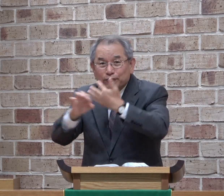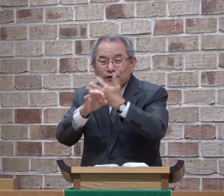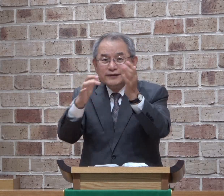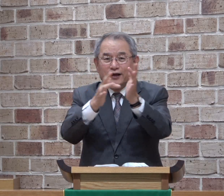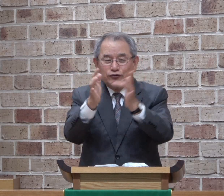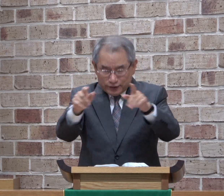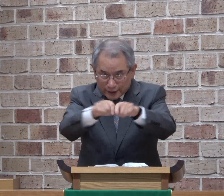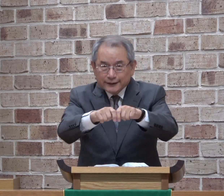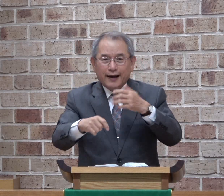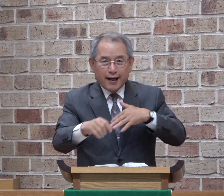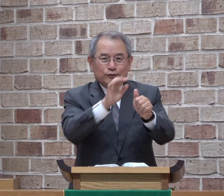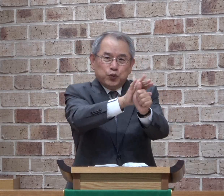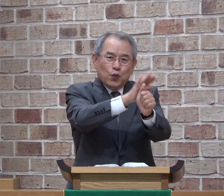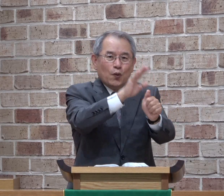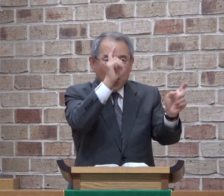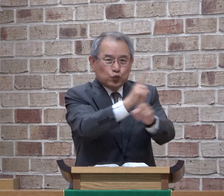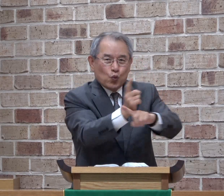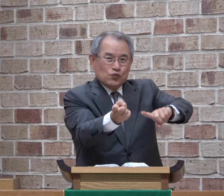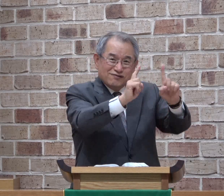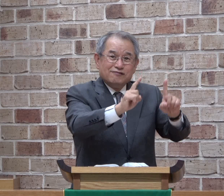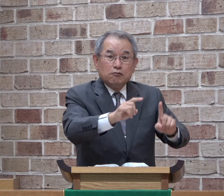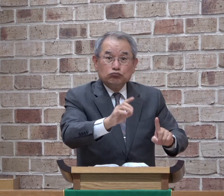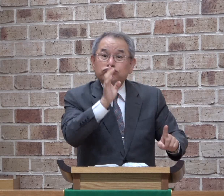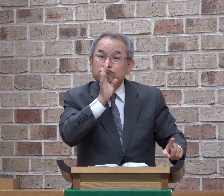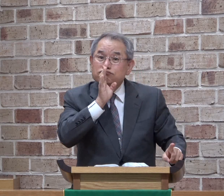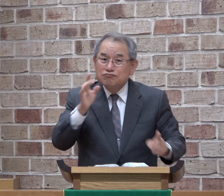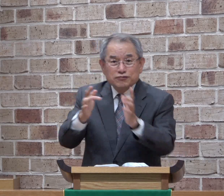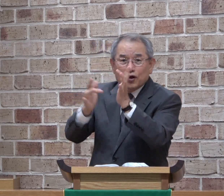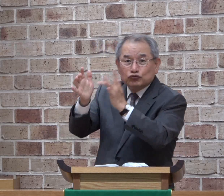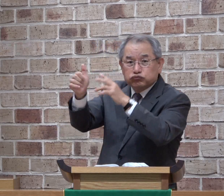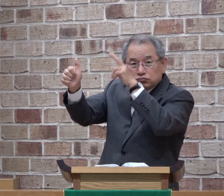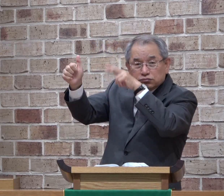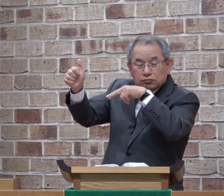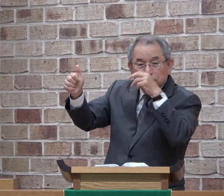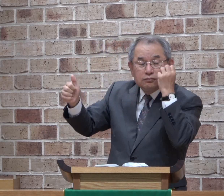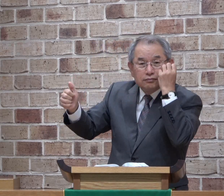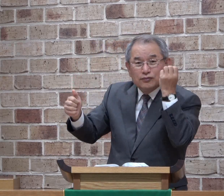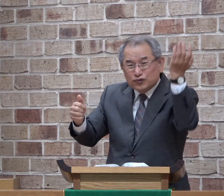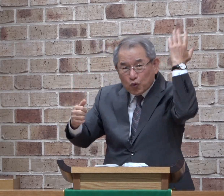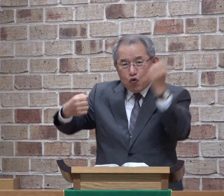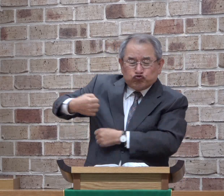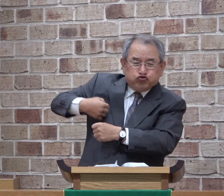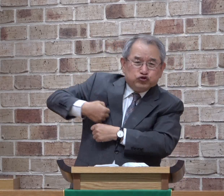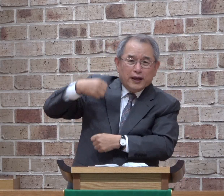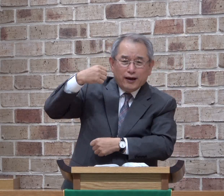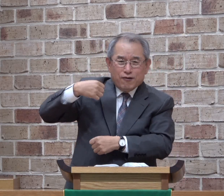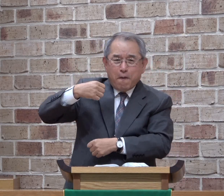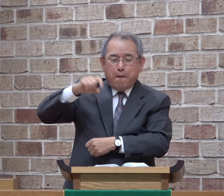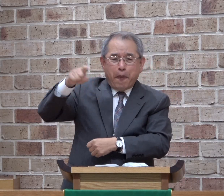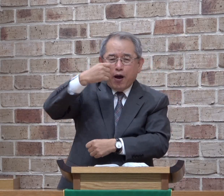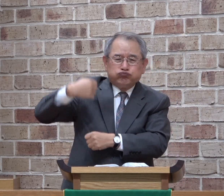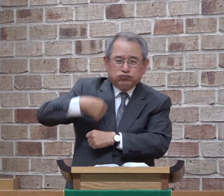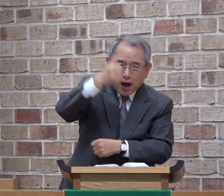부탁하면 예수님이 바로 들어주실 줄 알았는데 예수님이 보시고 그때